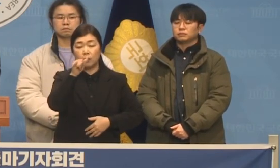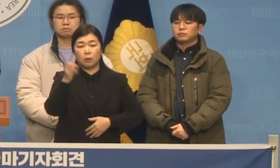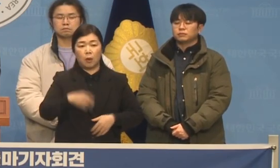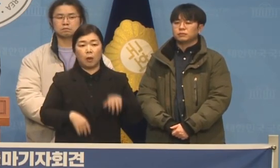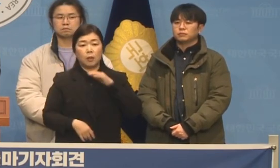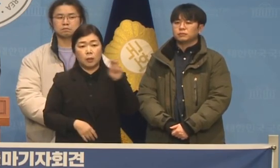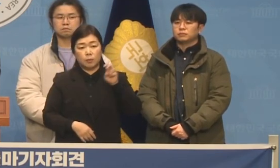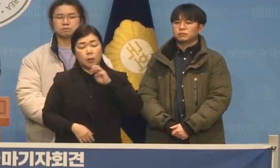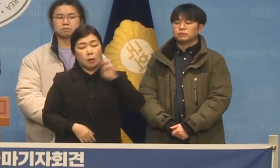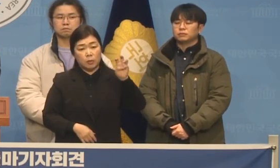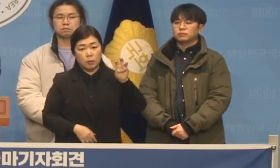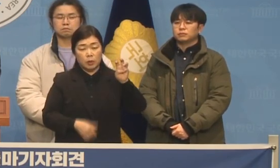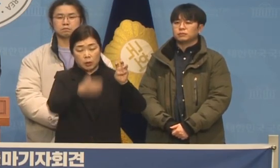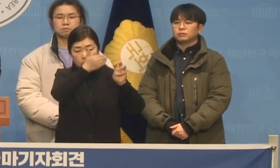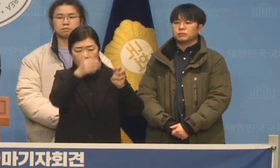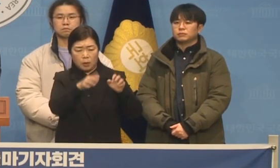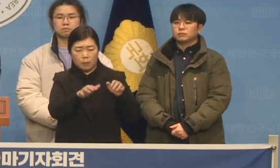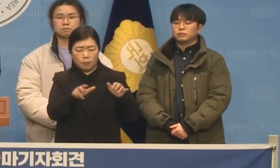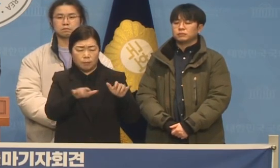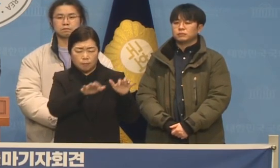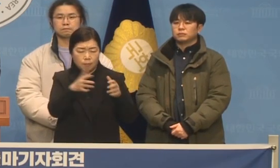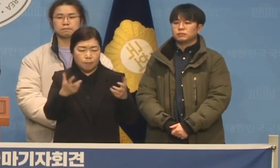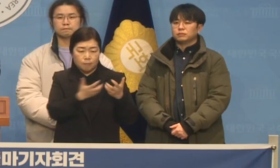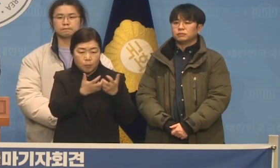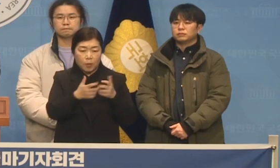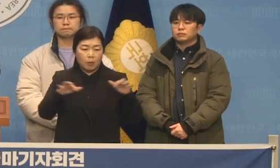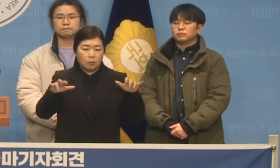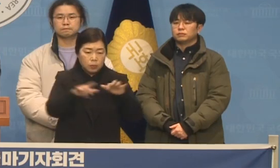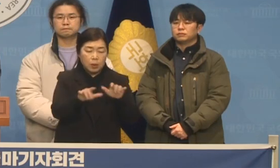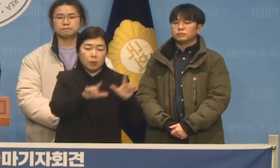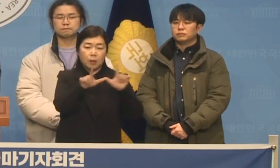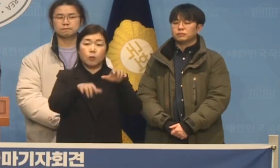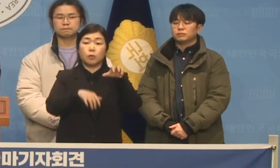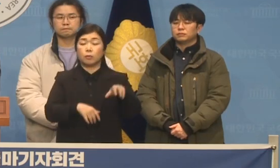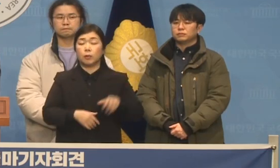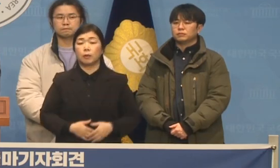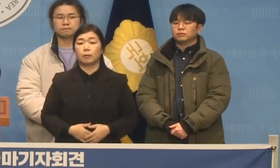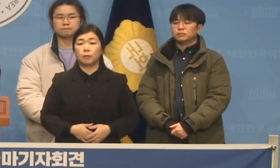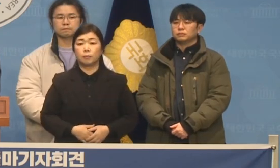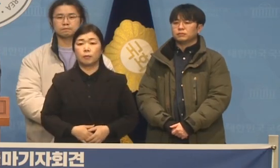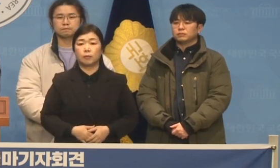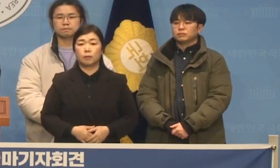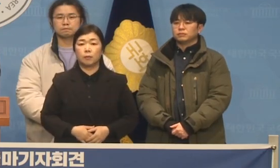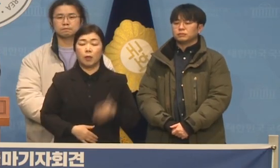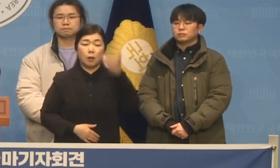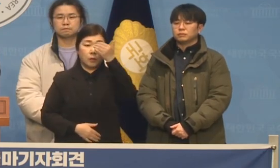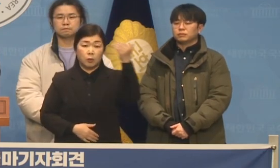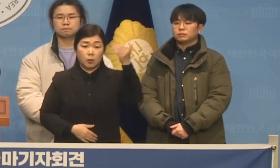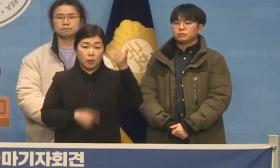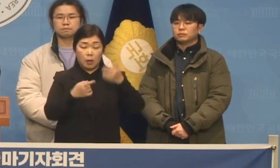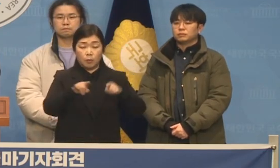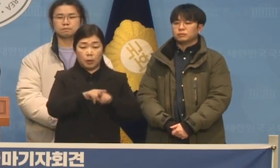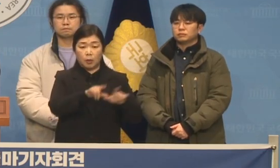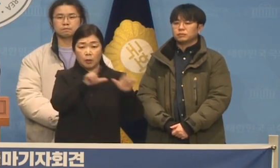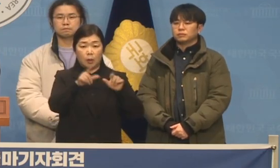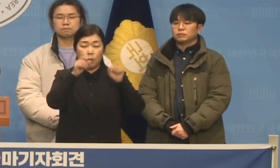청년 밀집 지역입니다. 서대문 갑에서의 승리로 청년이 함께하는 민주당을 제가